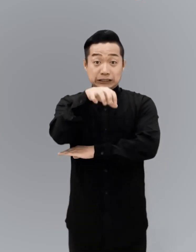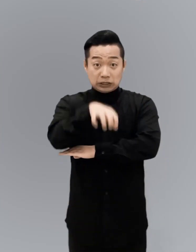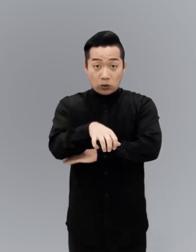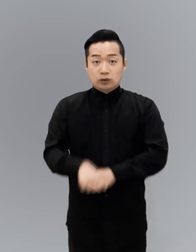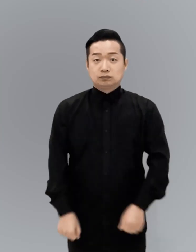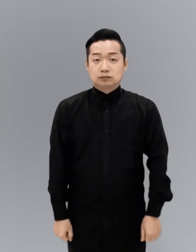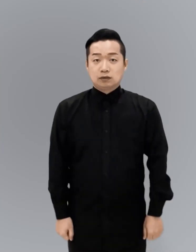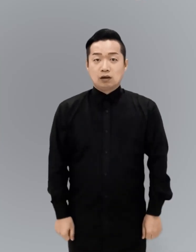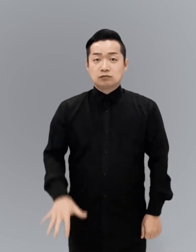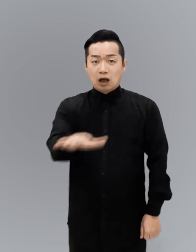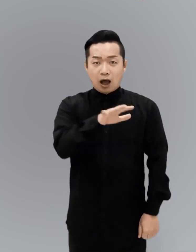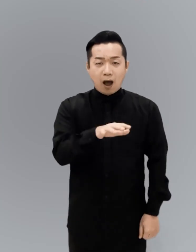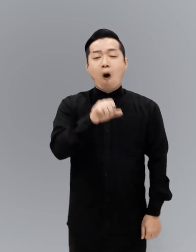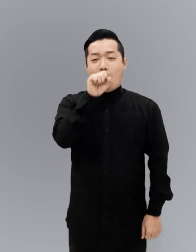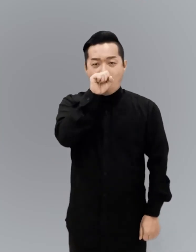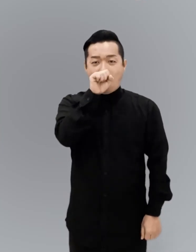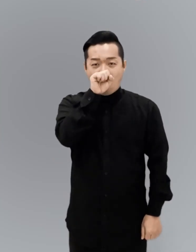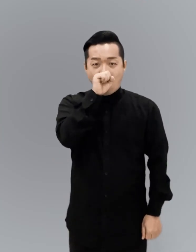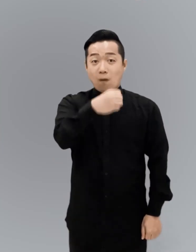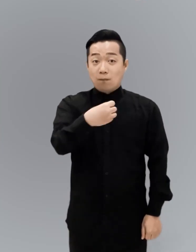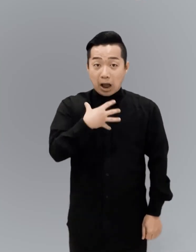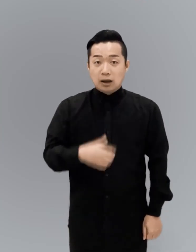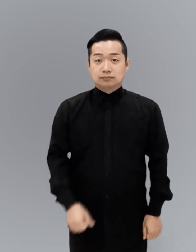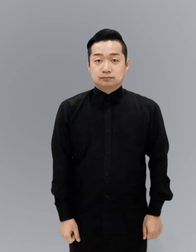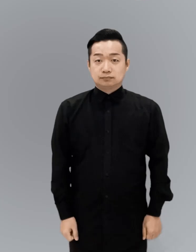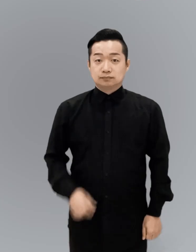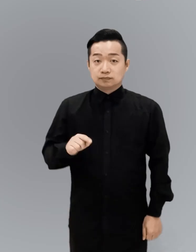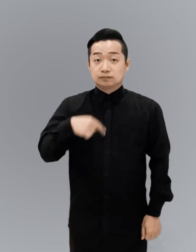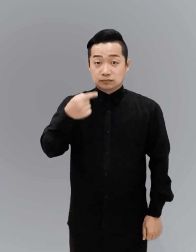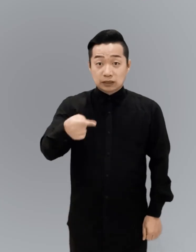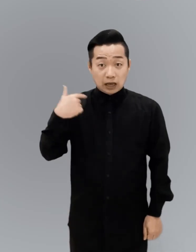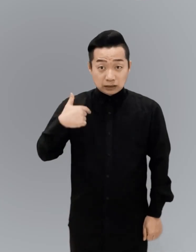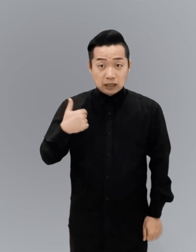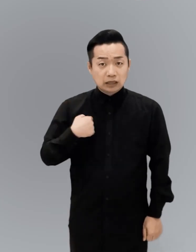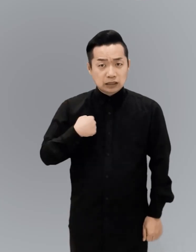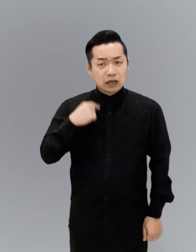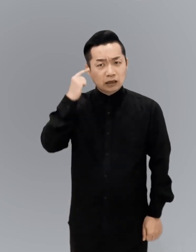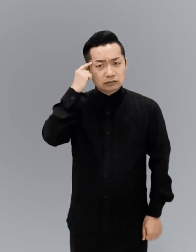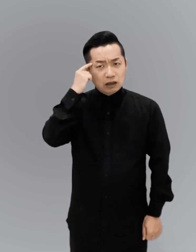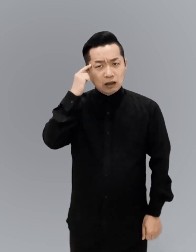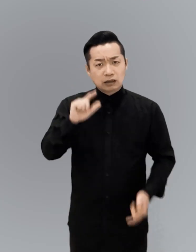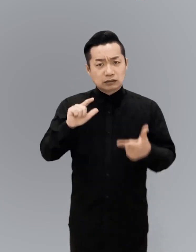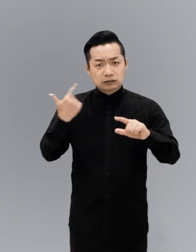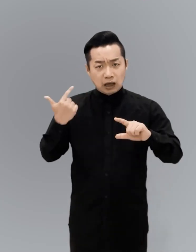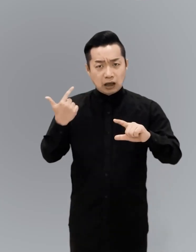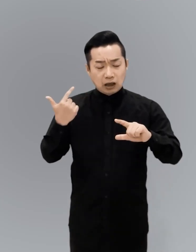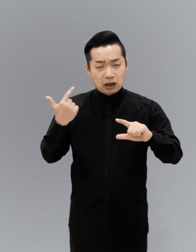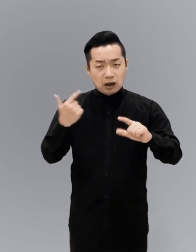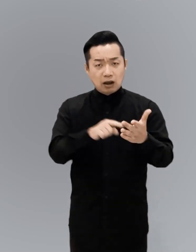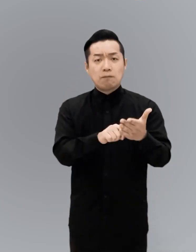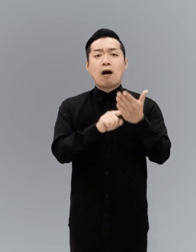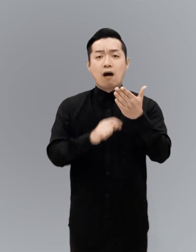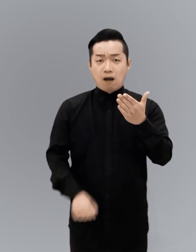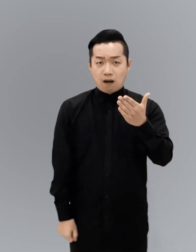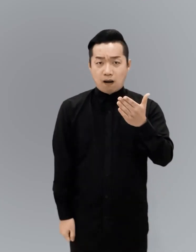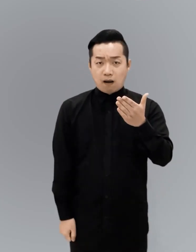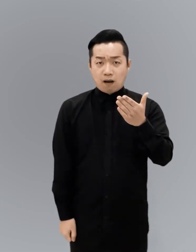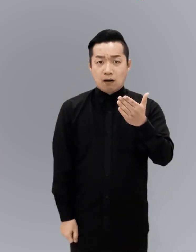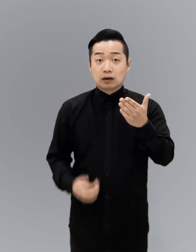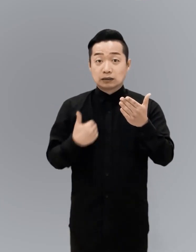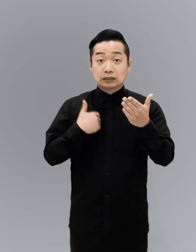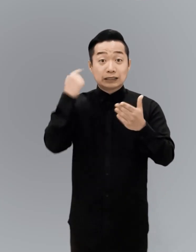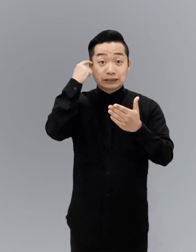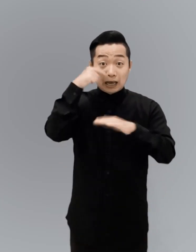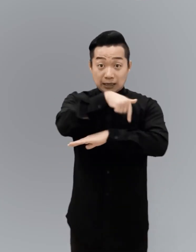하면 분명히 그 자리에서는 네 되게 좋네요 라고 하는데 그 다음에는 항상 제가 생각했던 것과는 다르게